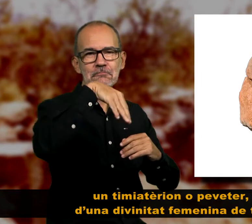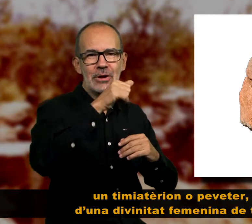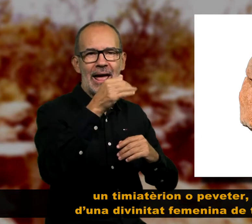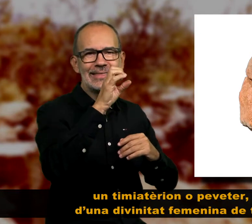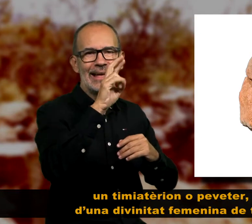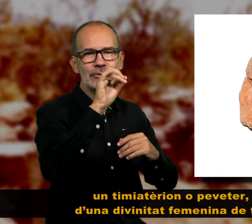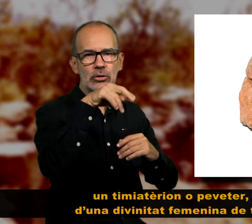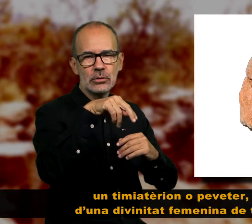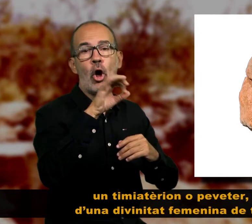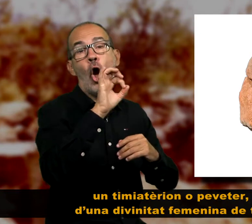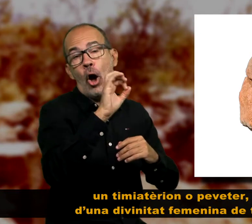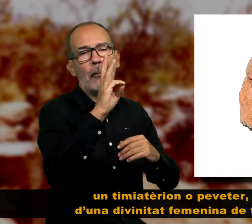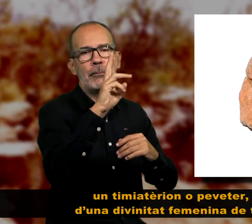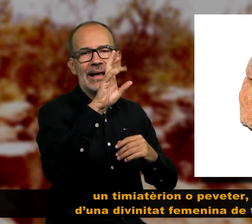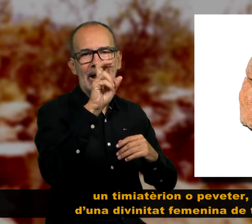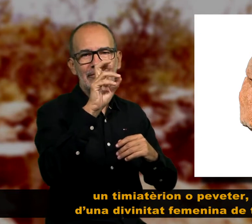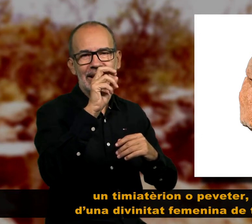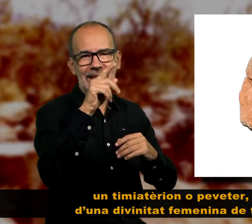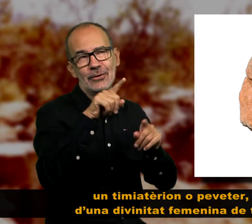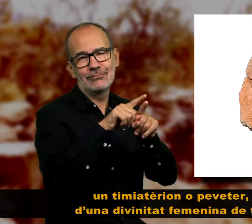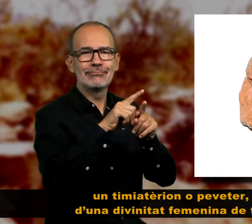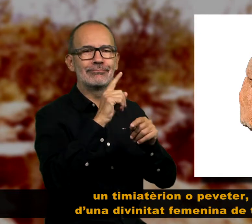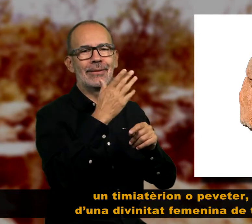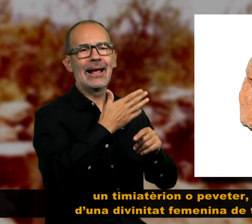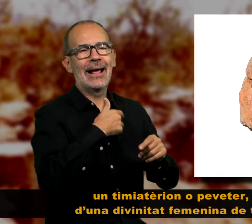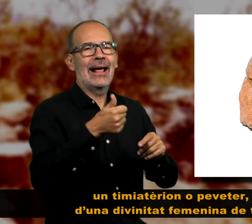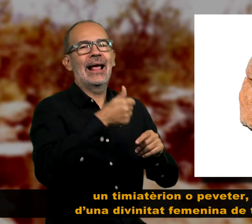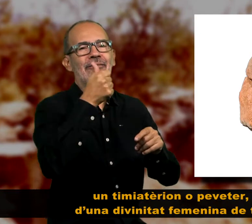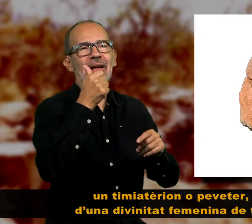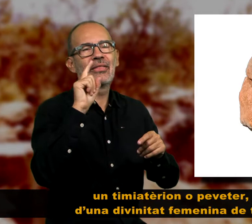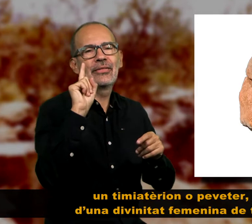un timiaterion o pavater al cap d'una divinitat femenina de terracota,